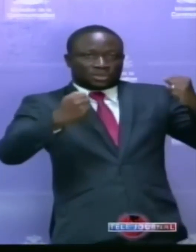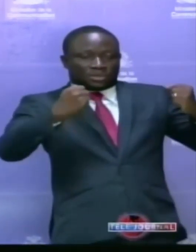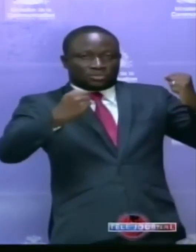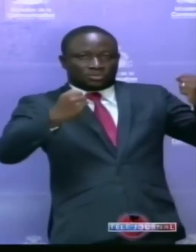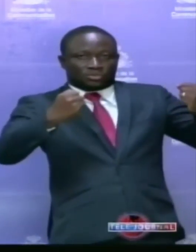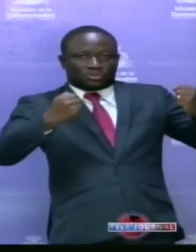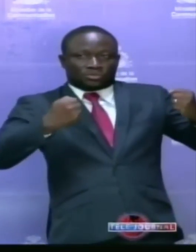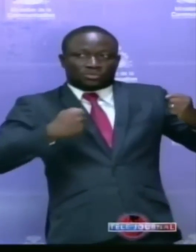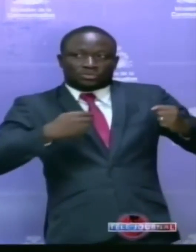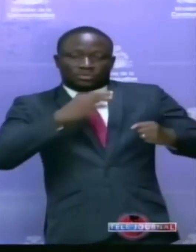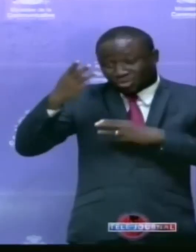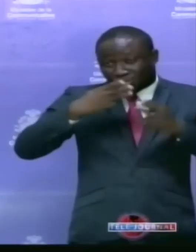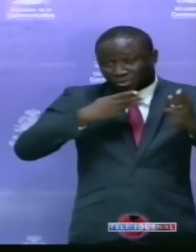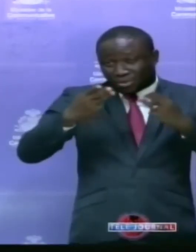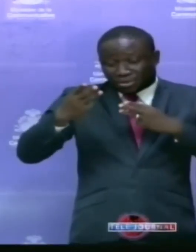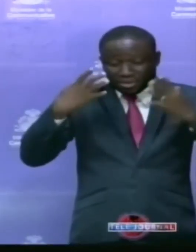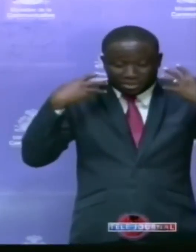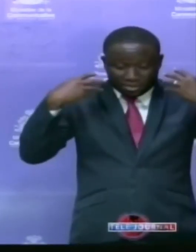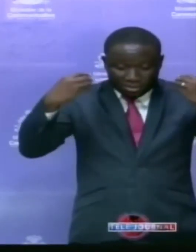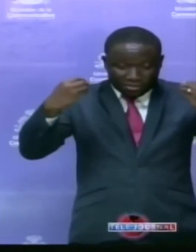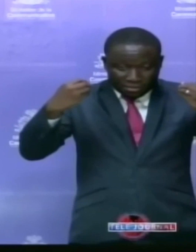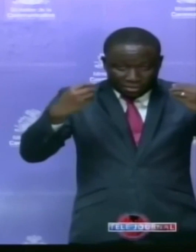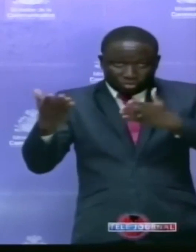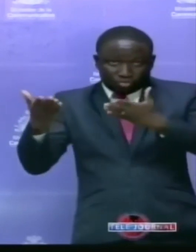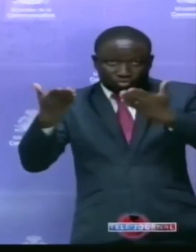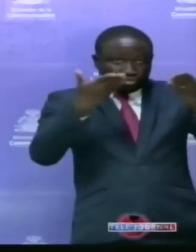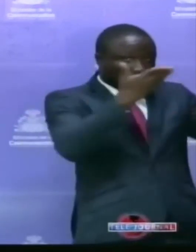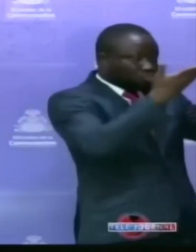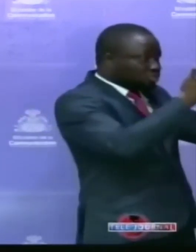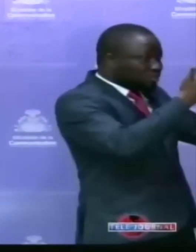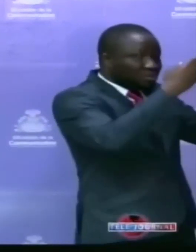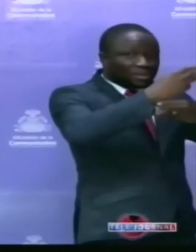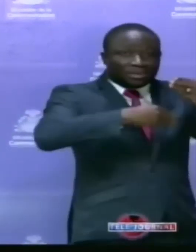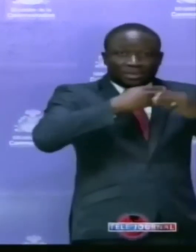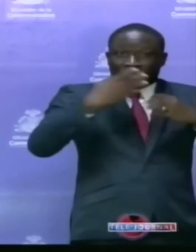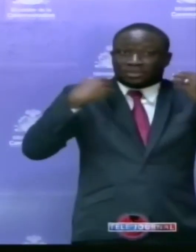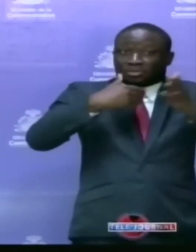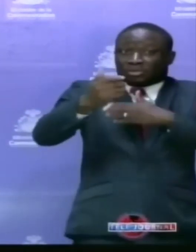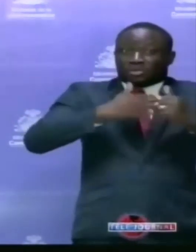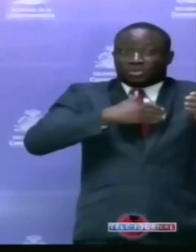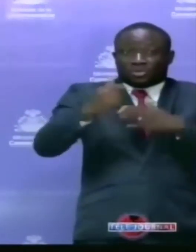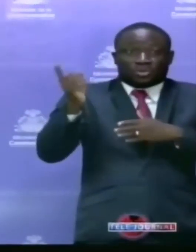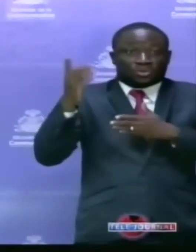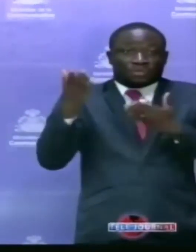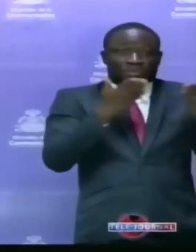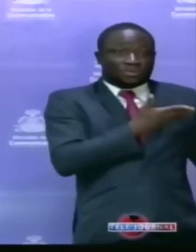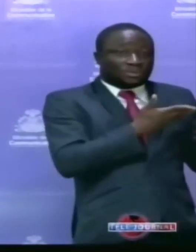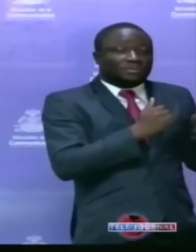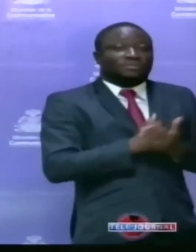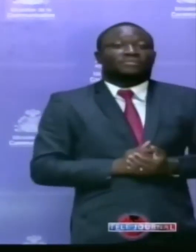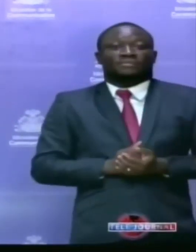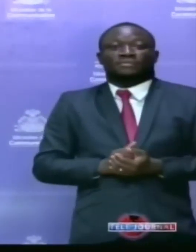population dans quartier défavorisé yo. Yon l'autre côté, ingénieur Joasseur Isnader mande population pour collaborer pour permettre service l'état yo ka joine